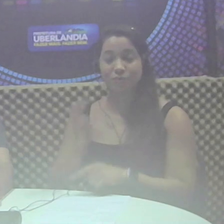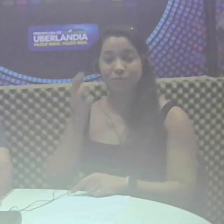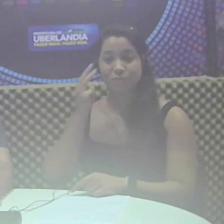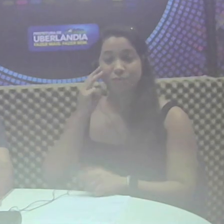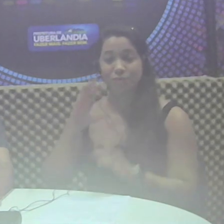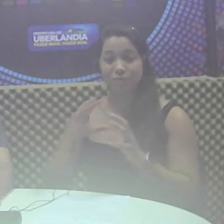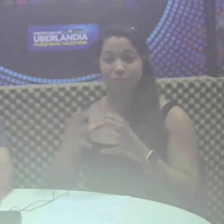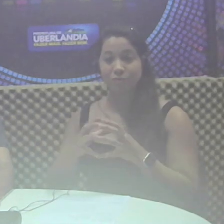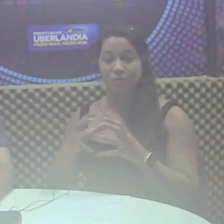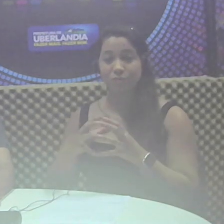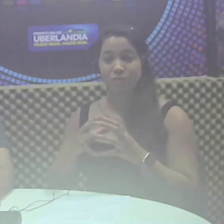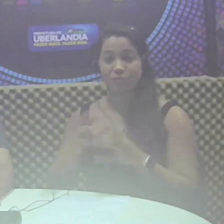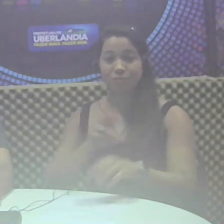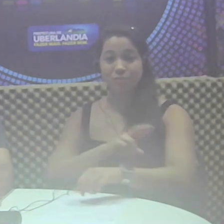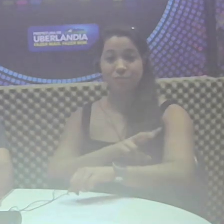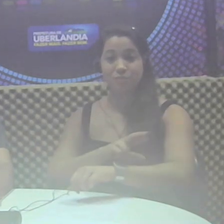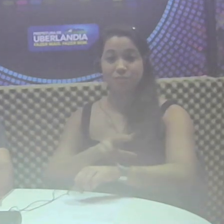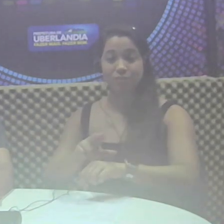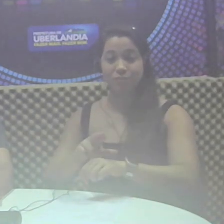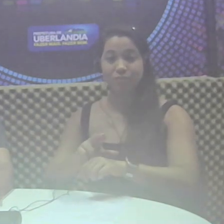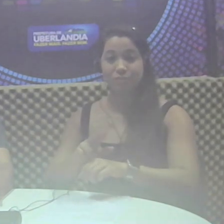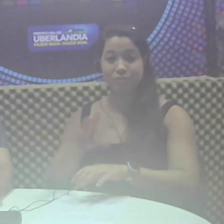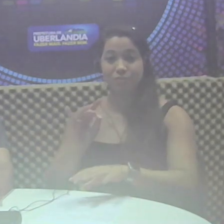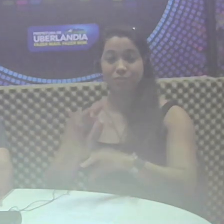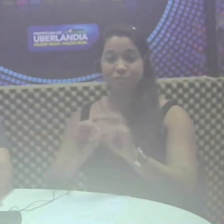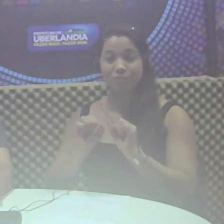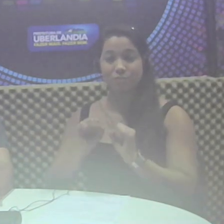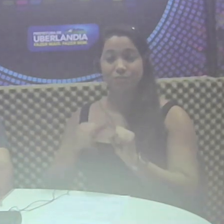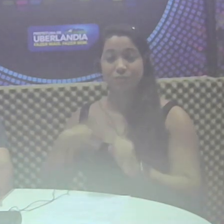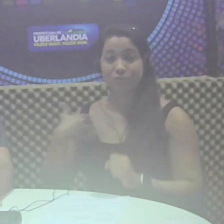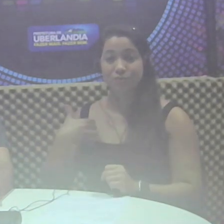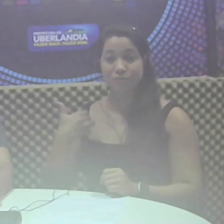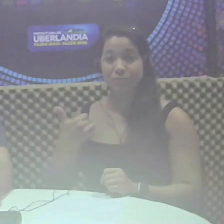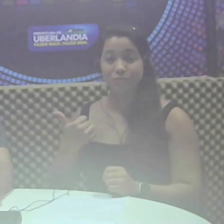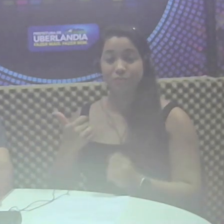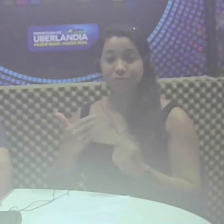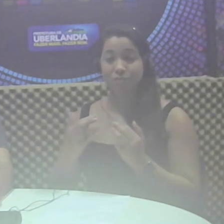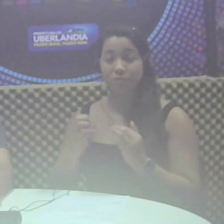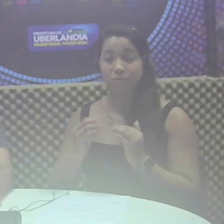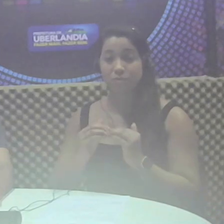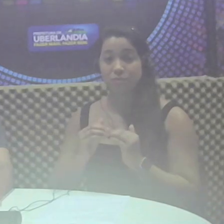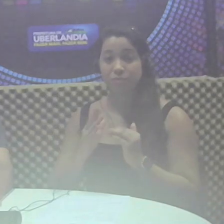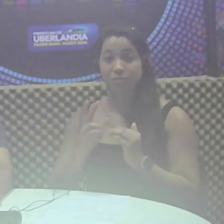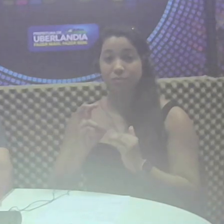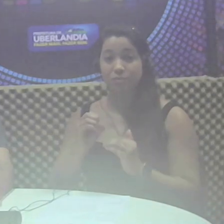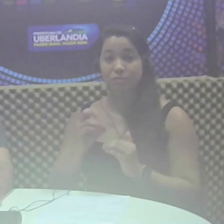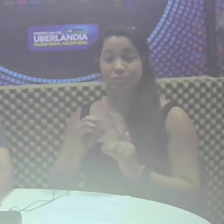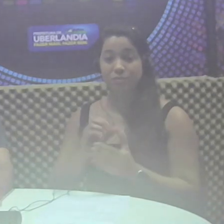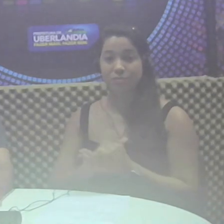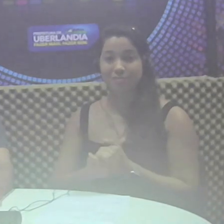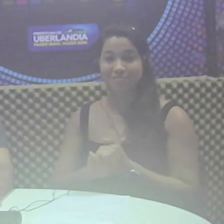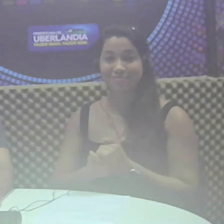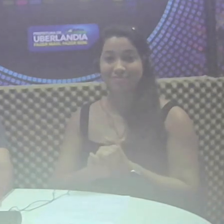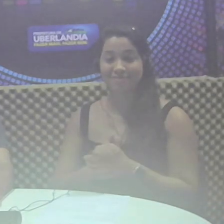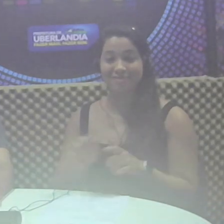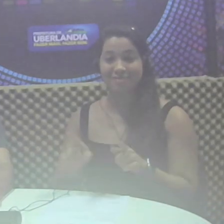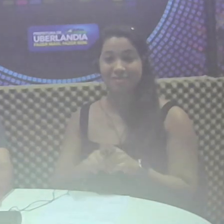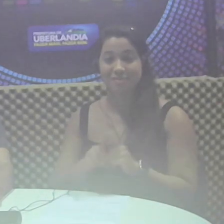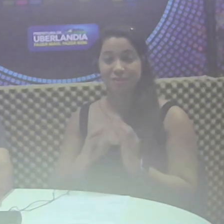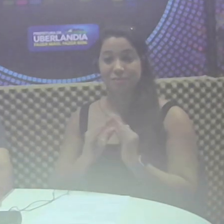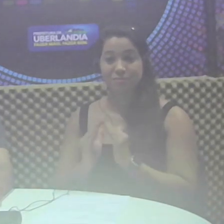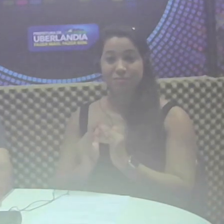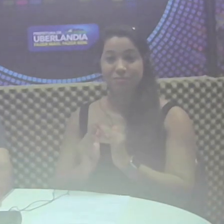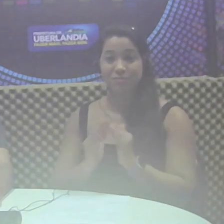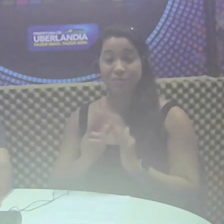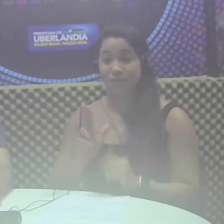grupos étnicos. Os indicados podem ter idade igual ou superior a 50 anos, além de serem domiciliados